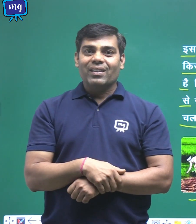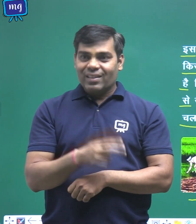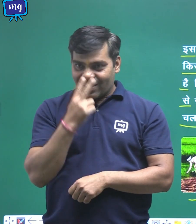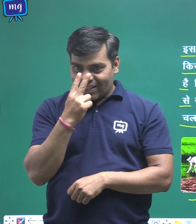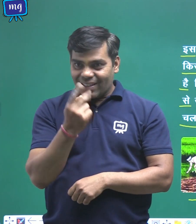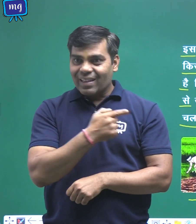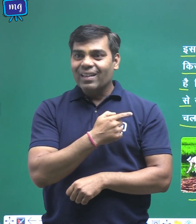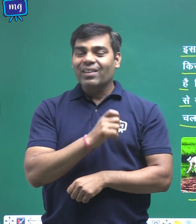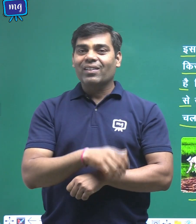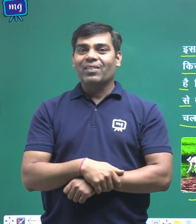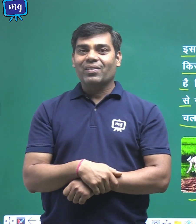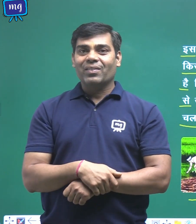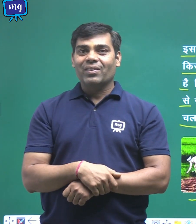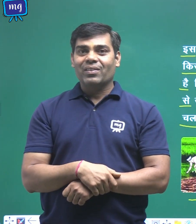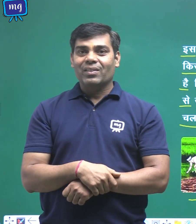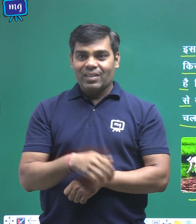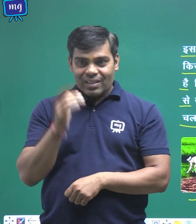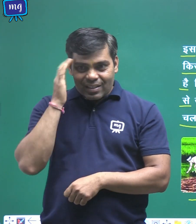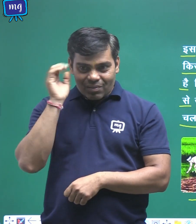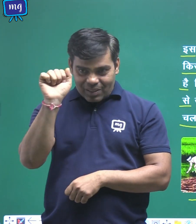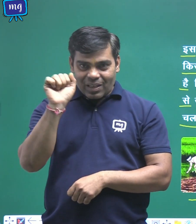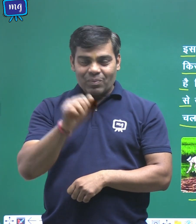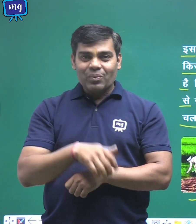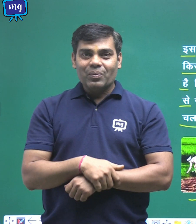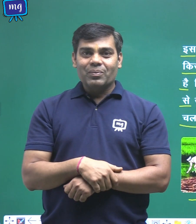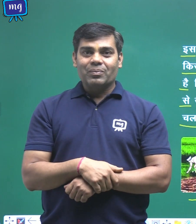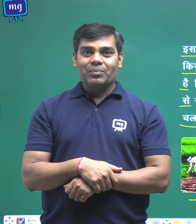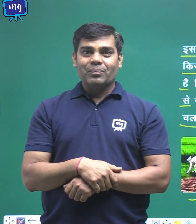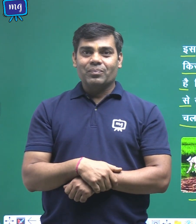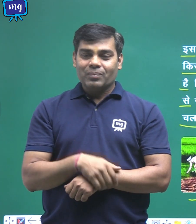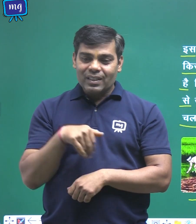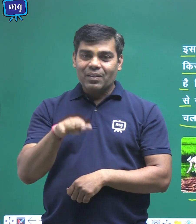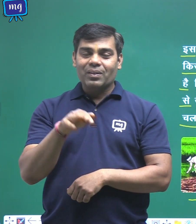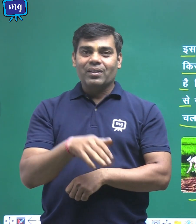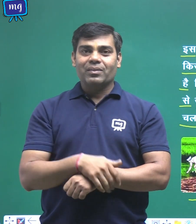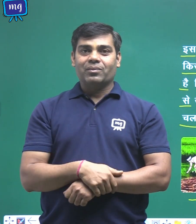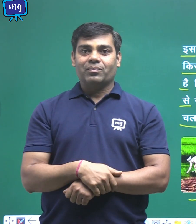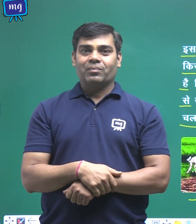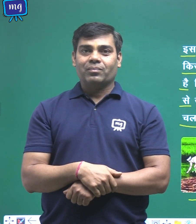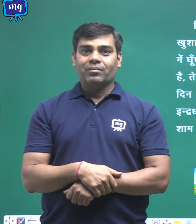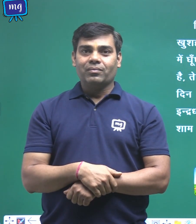देख रहे हैं। समझ आया आपको? आगे बढ़ें।